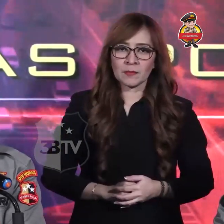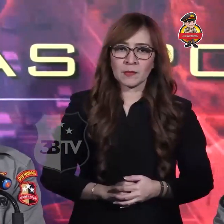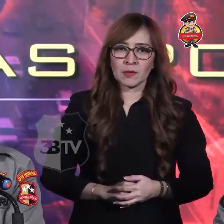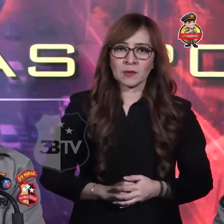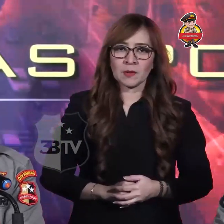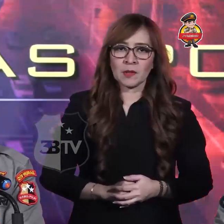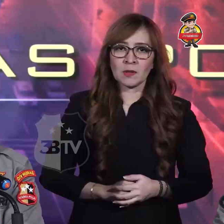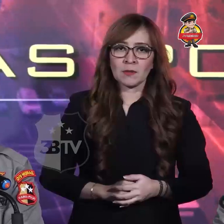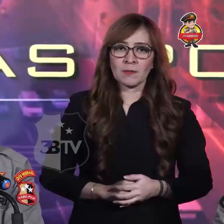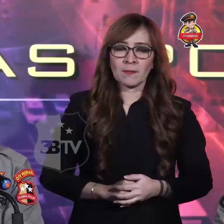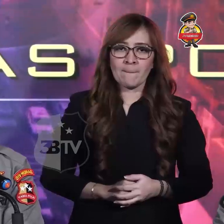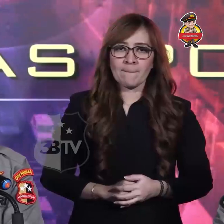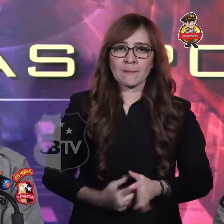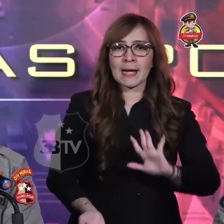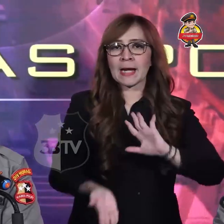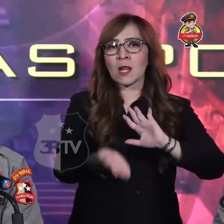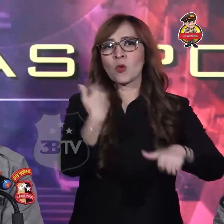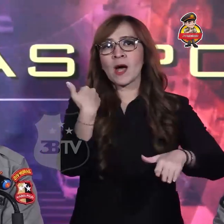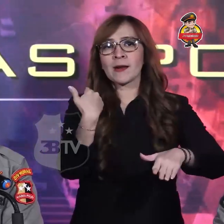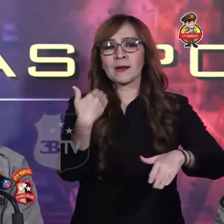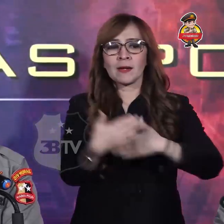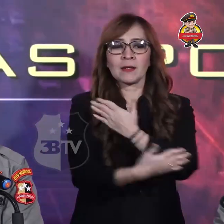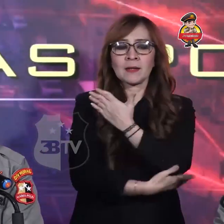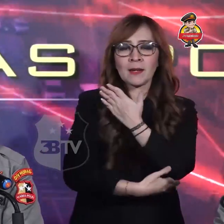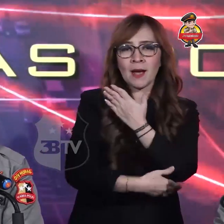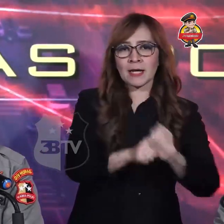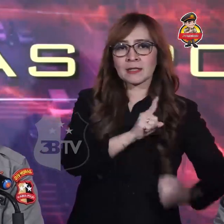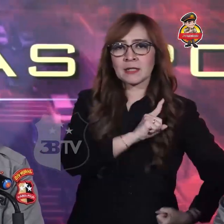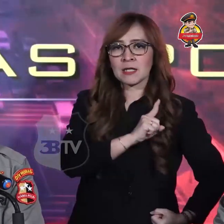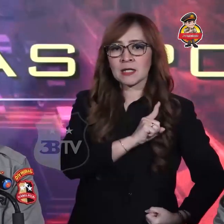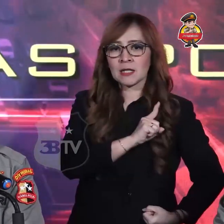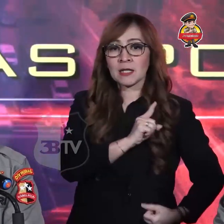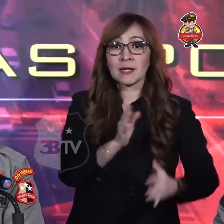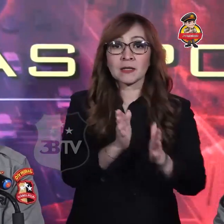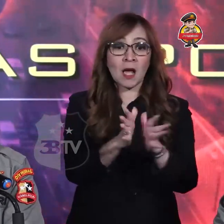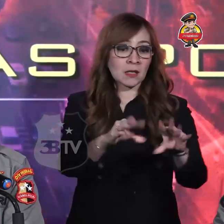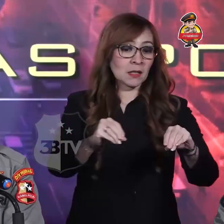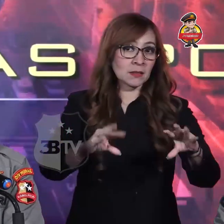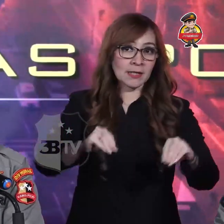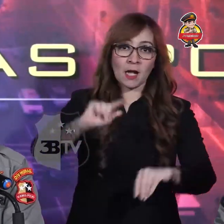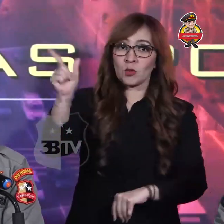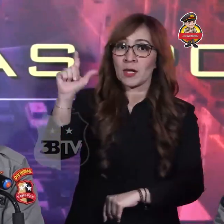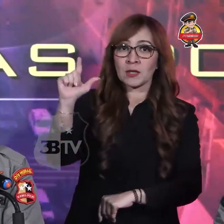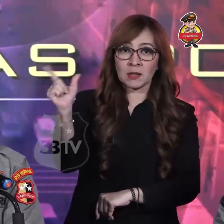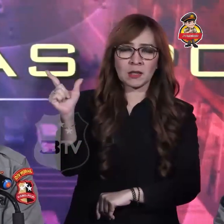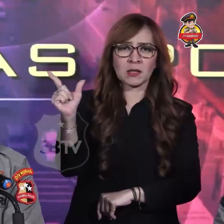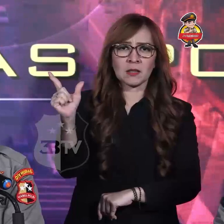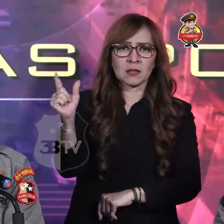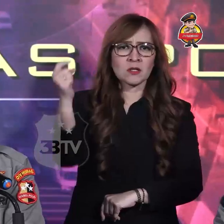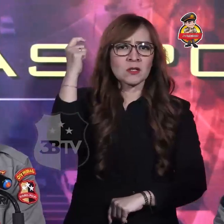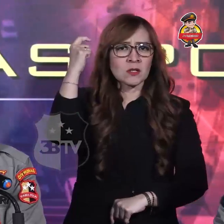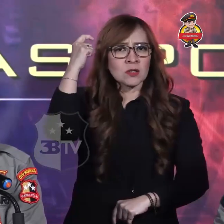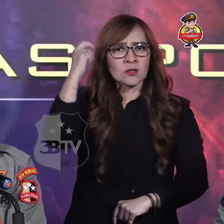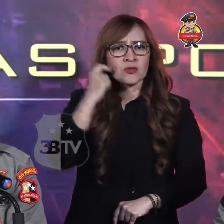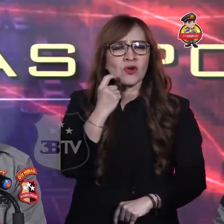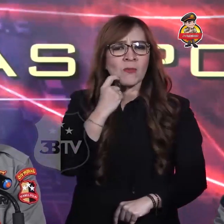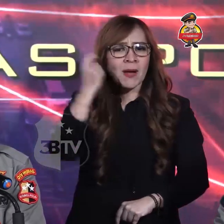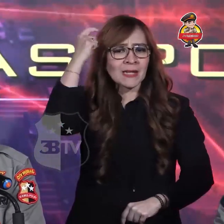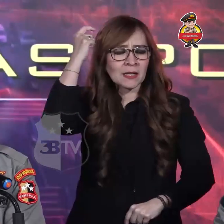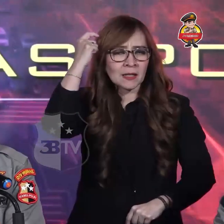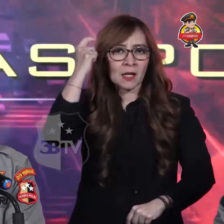meninggalkan negara kita untuk bekerja di luar negeri. Ya, bayangkan untuk menghidupi